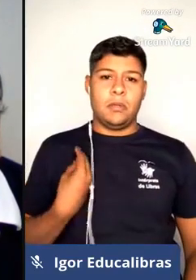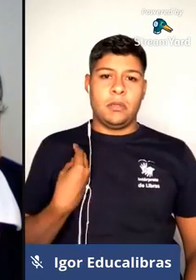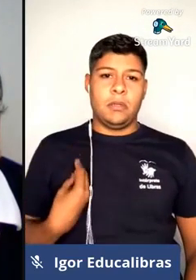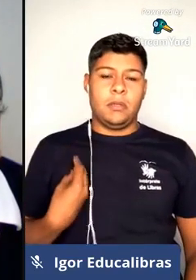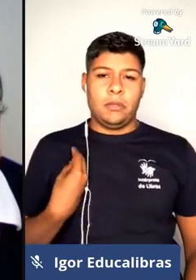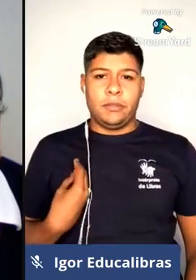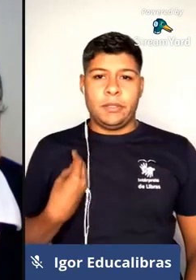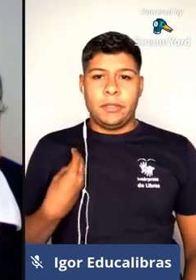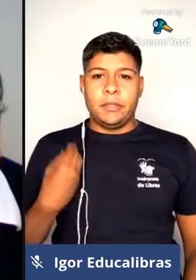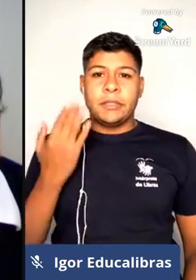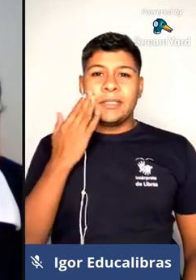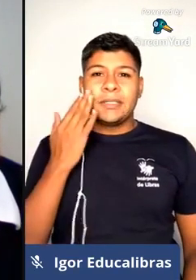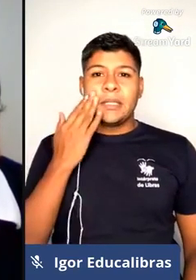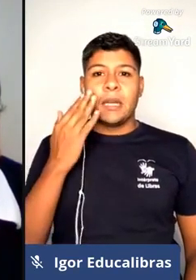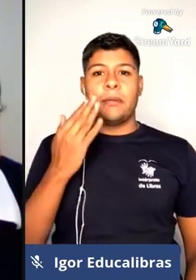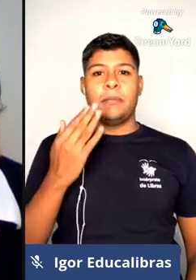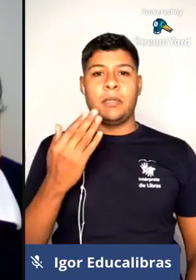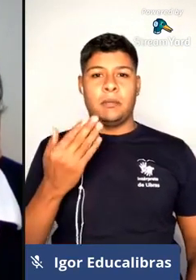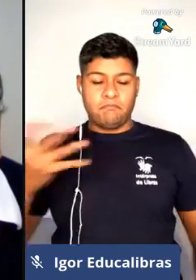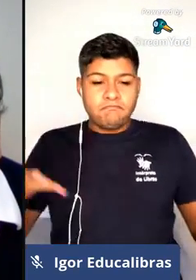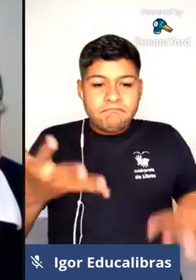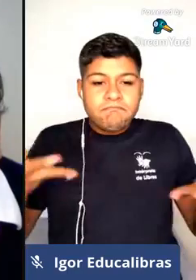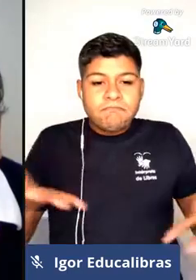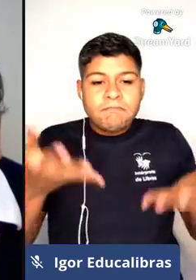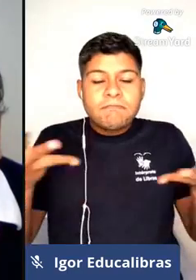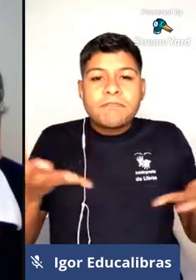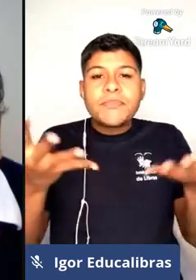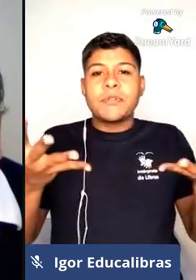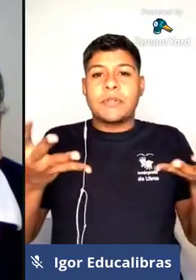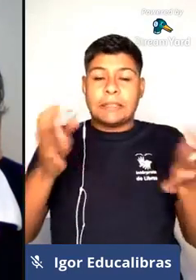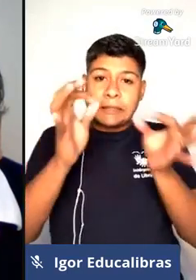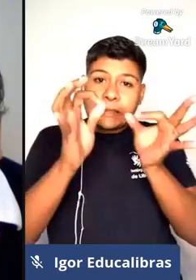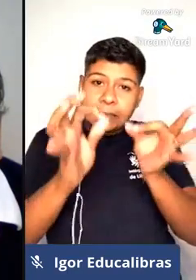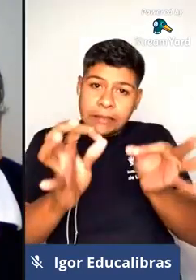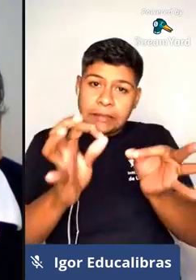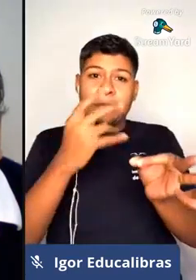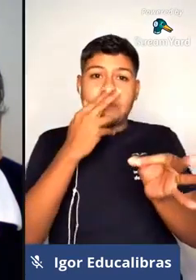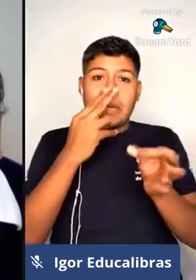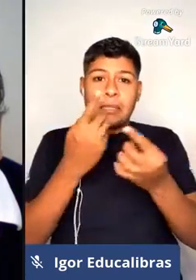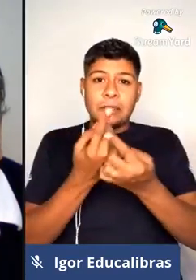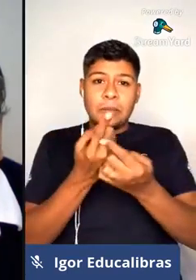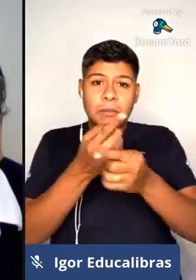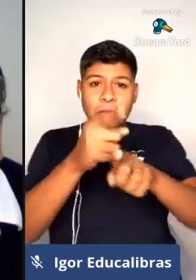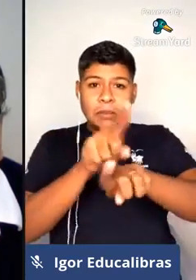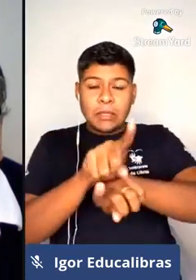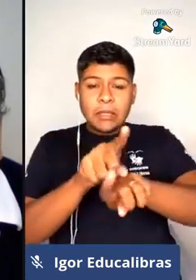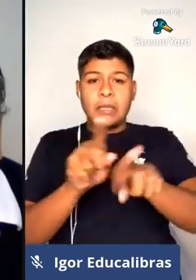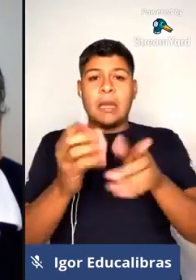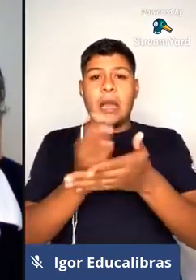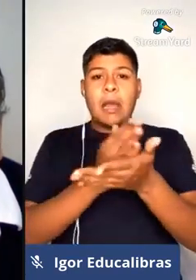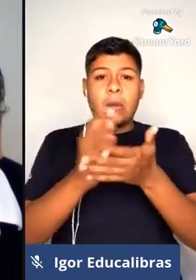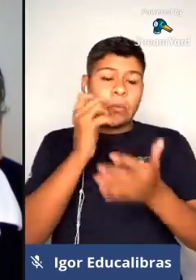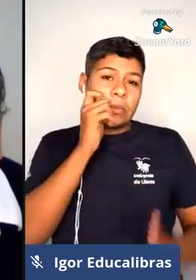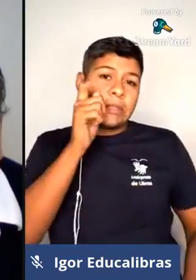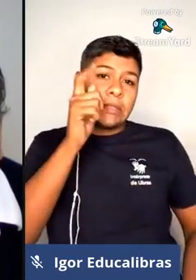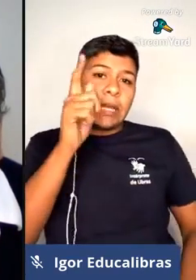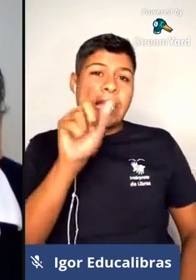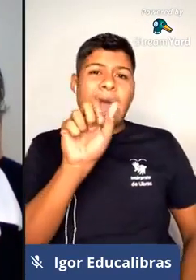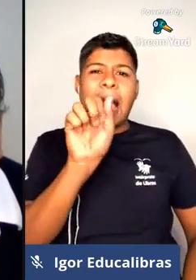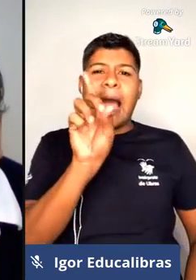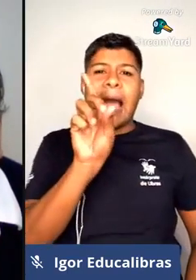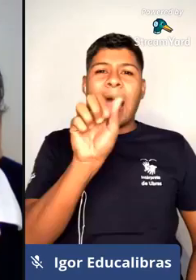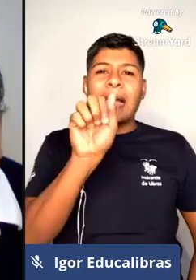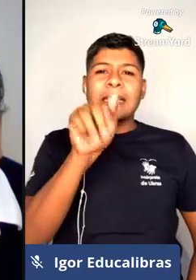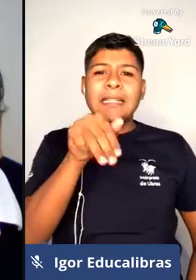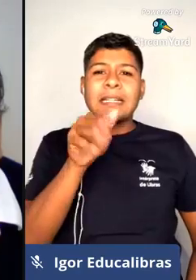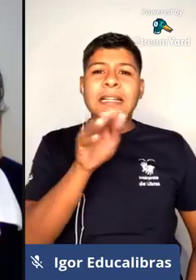o prenúncio do coletivismo, né? Ele, de certa maneira, se contrapunha a algumas ideias de Adam Smith, que foi o